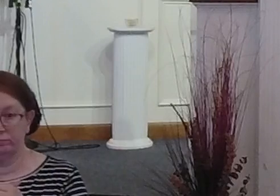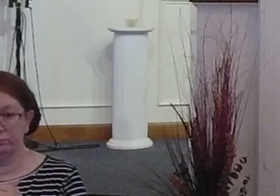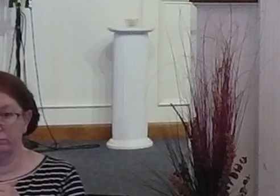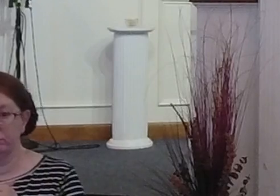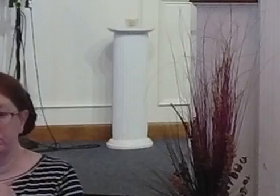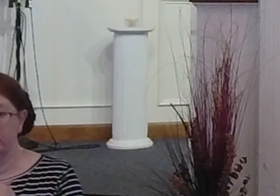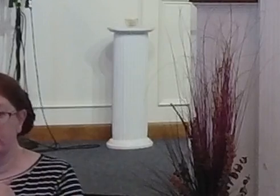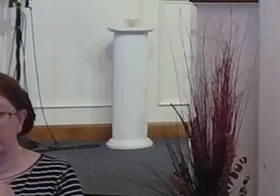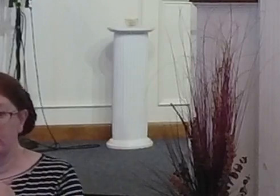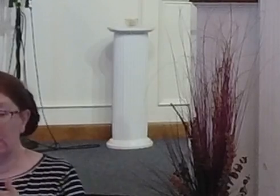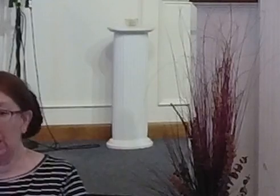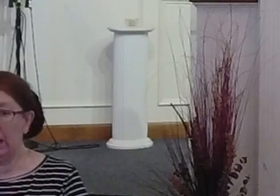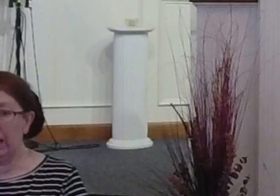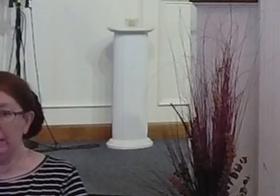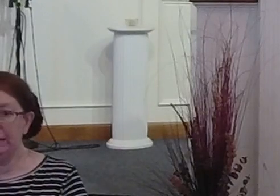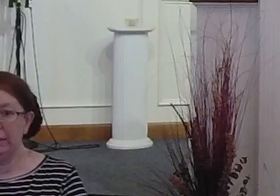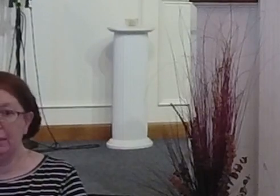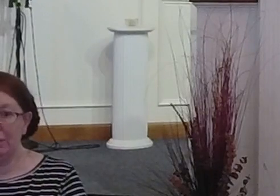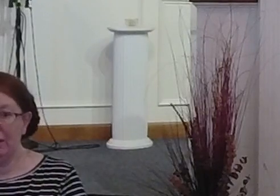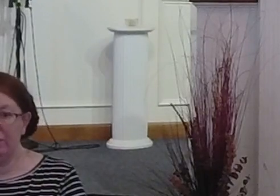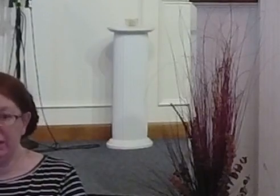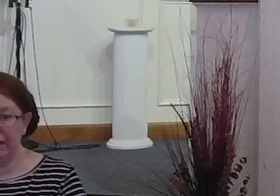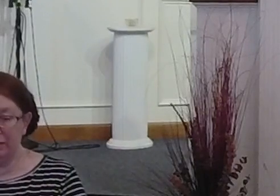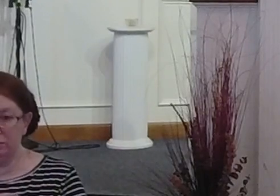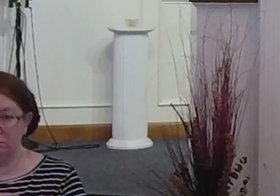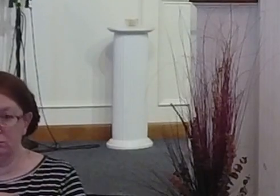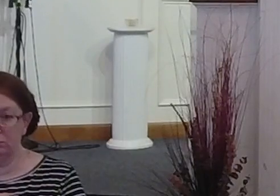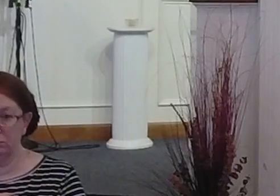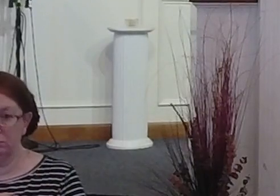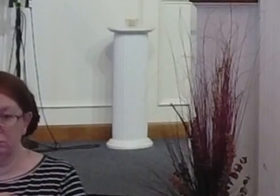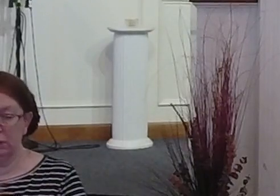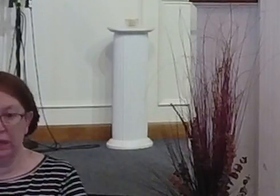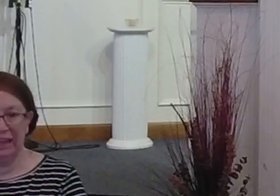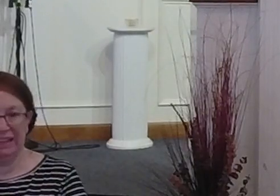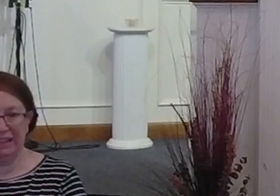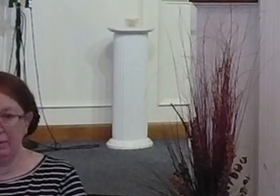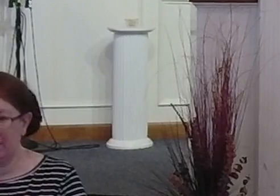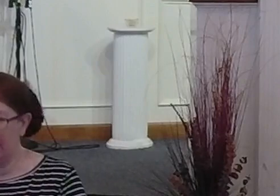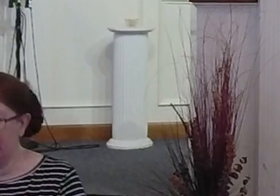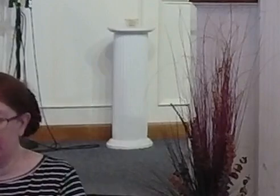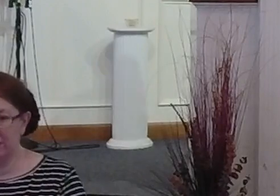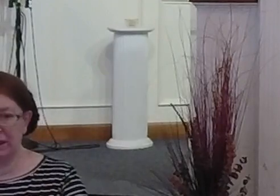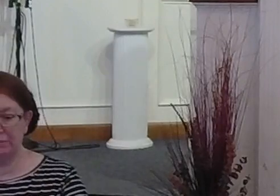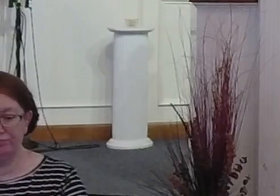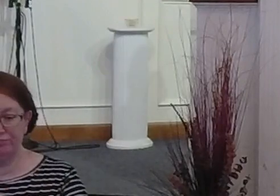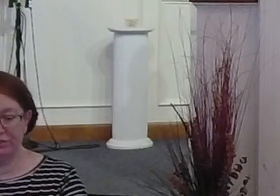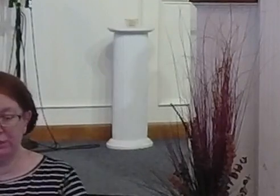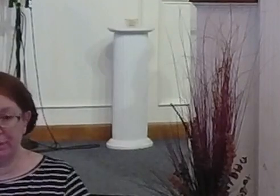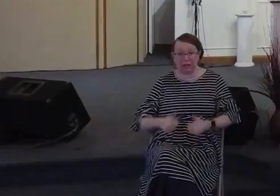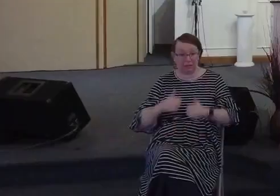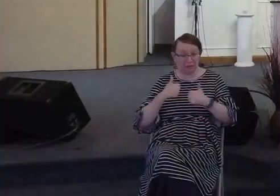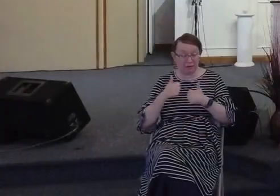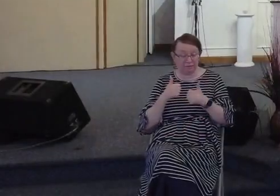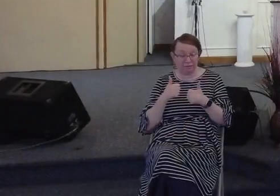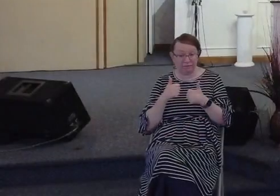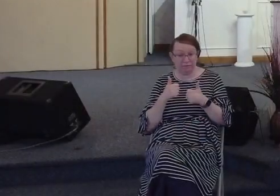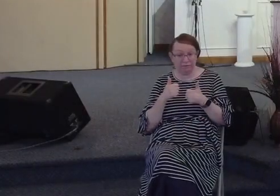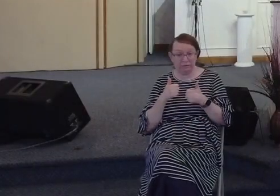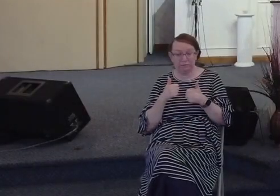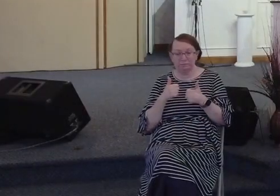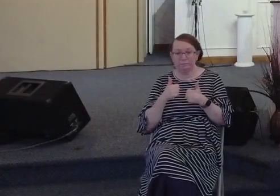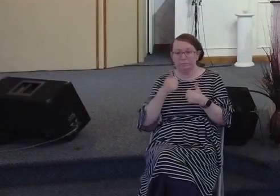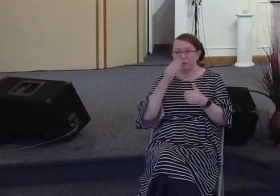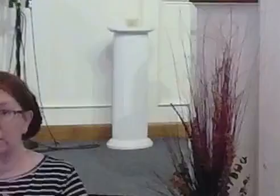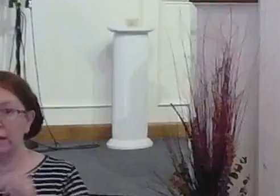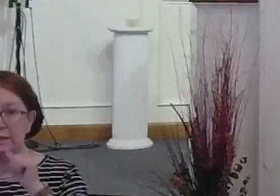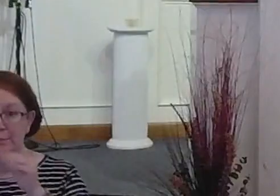vez. Un ser creado al que se le permitiría tomar decisiones que los bendecirían